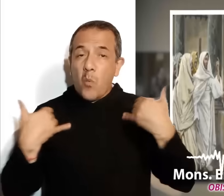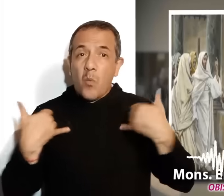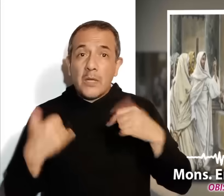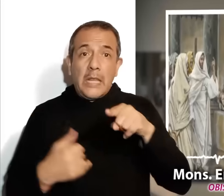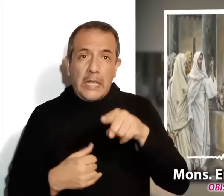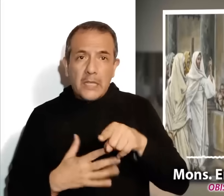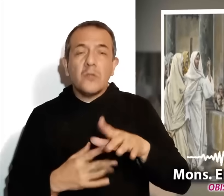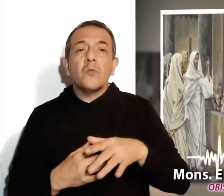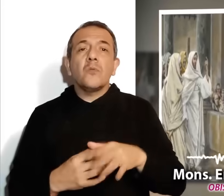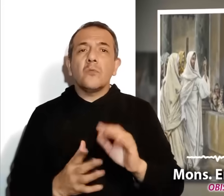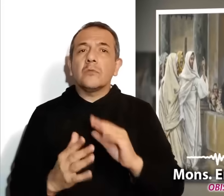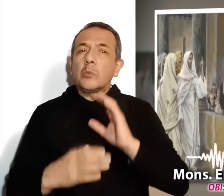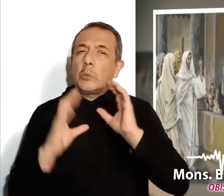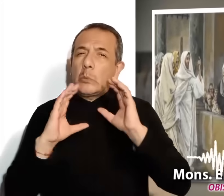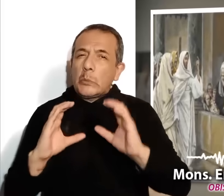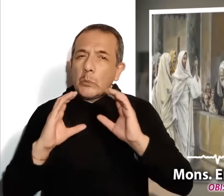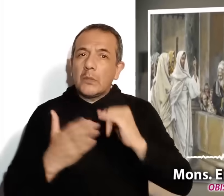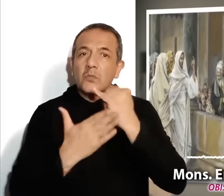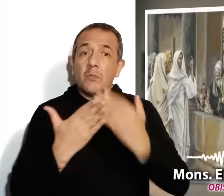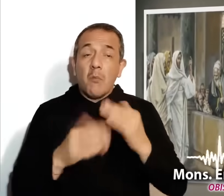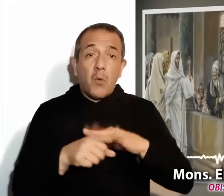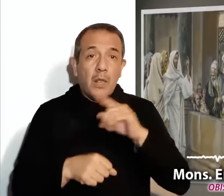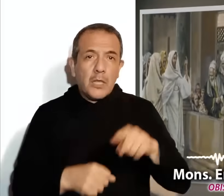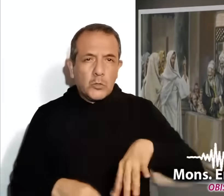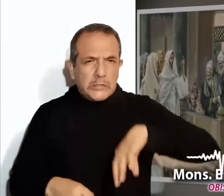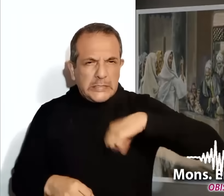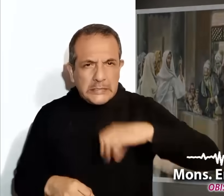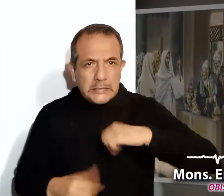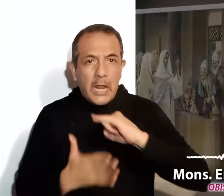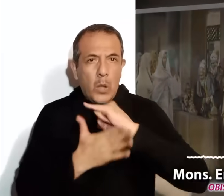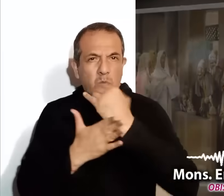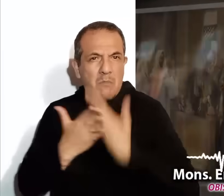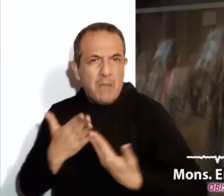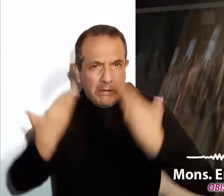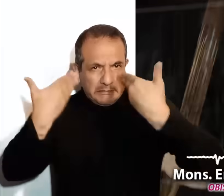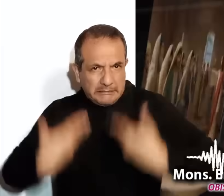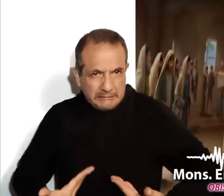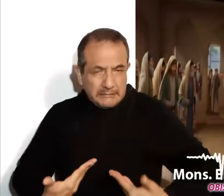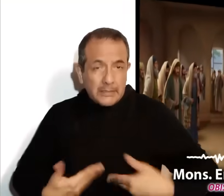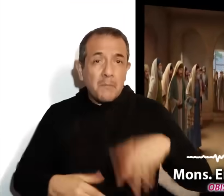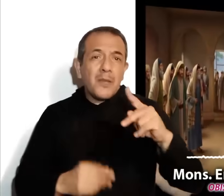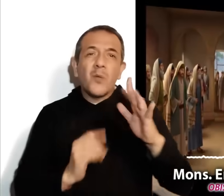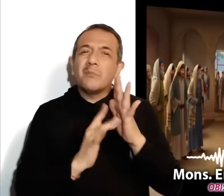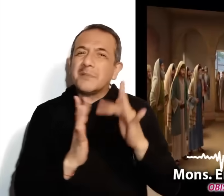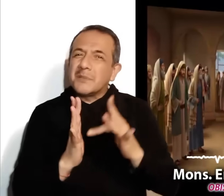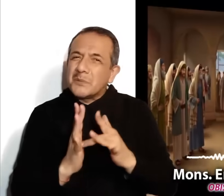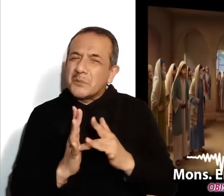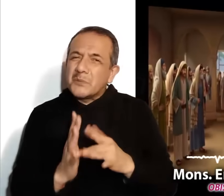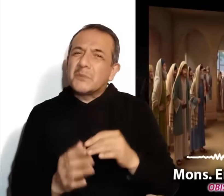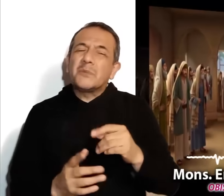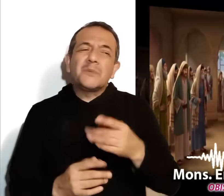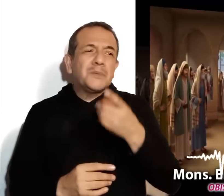imagen que se han ganado a base de esfuerzo. Jesús rechaza fuertemente que